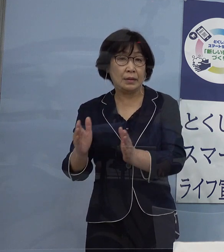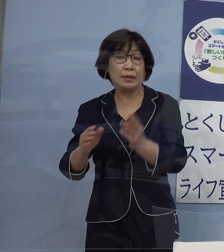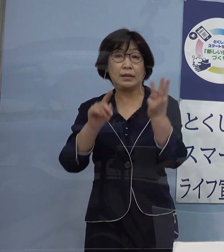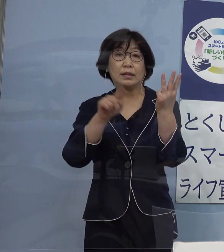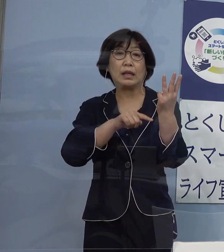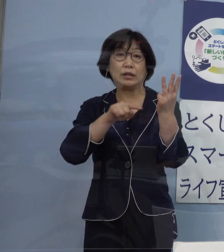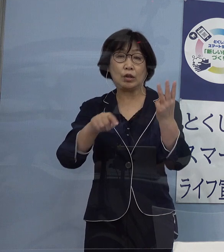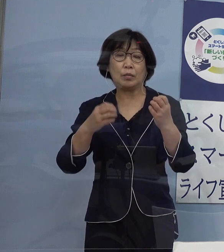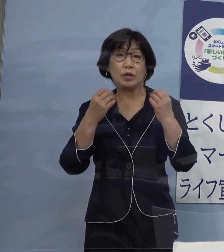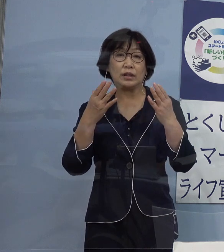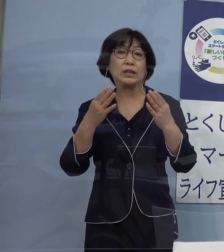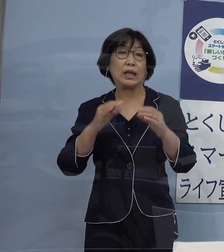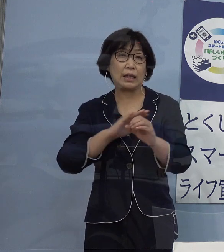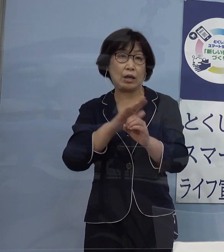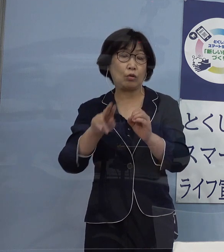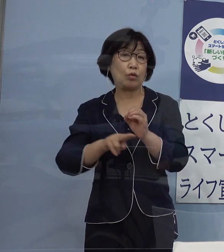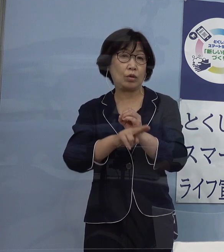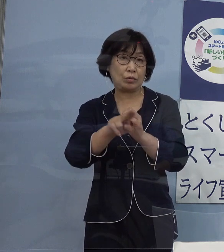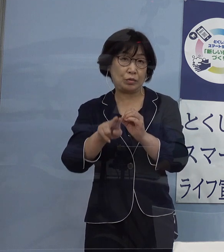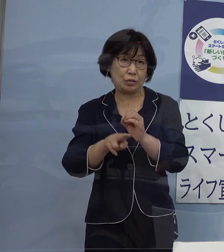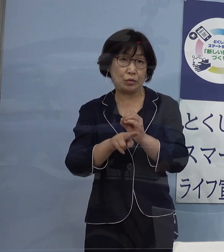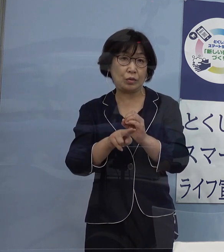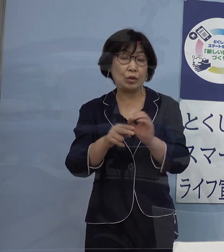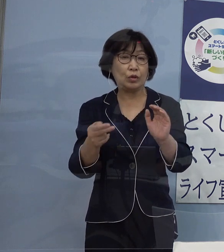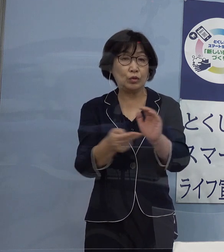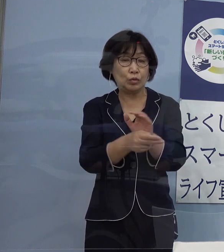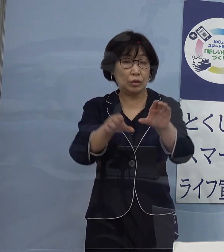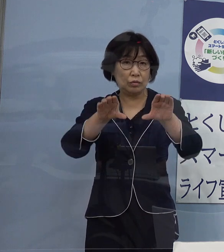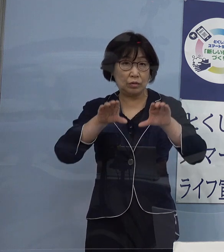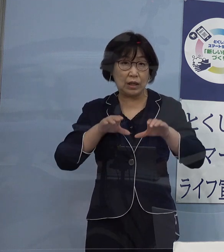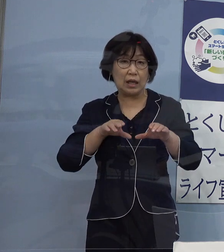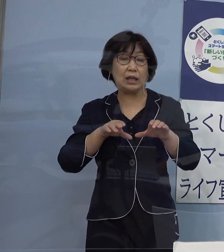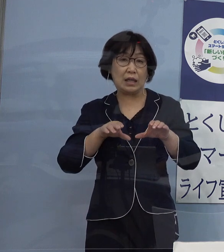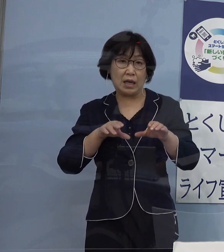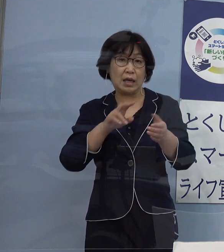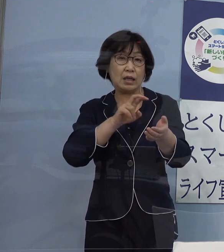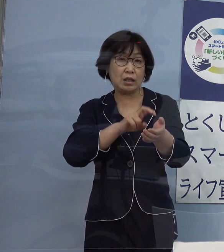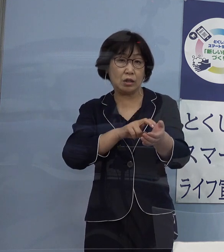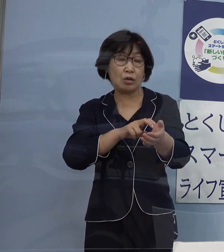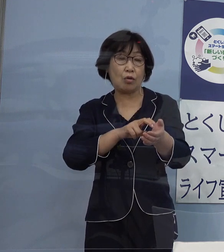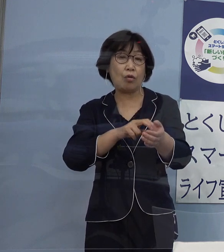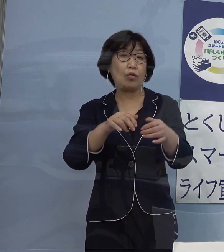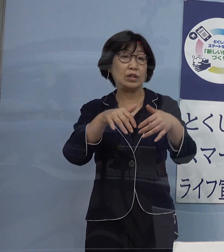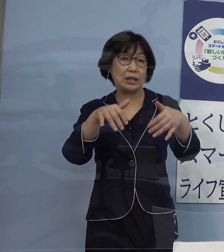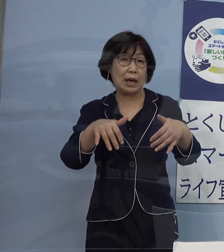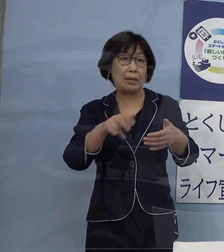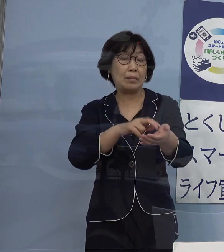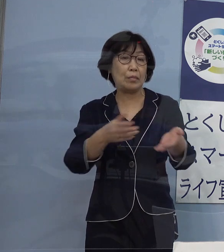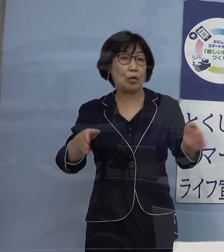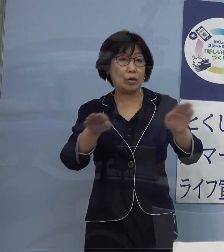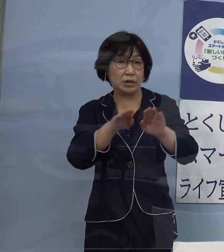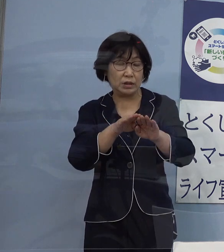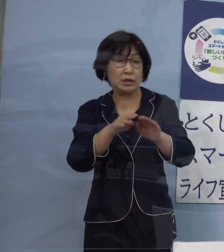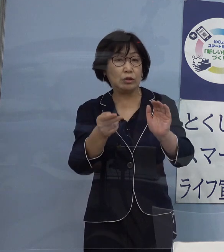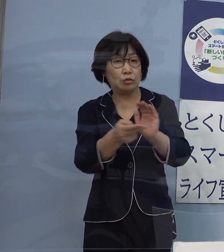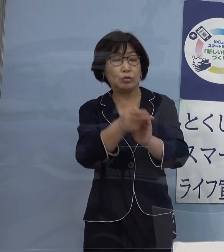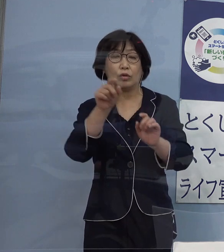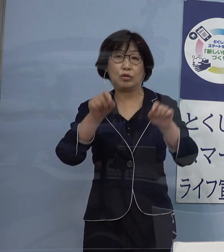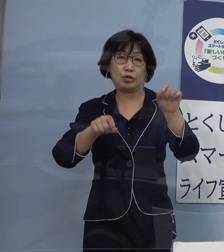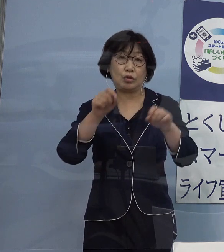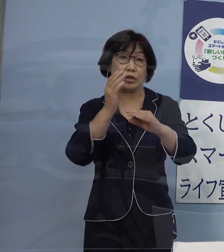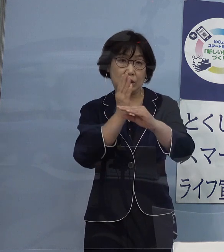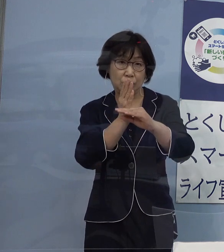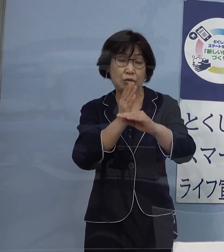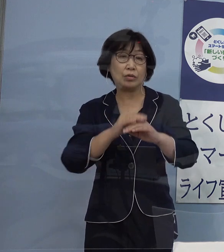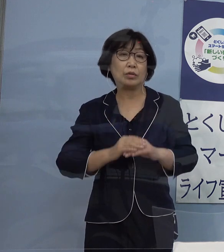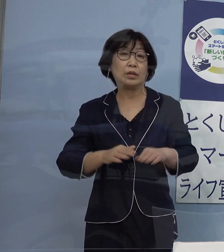も新型コロナウイルス入院受け入れ医療機関に入院調整中であります。また現